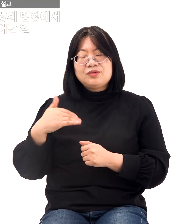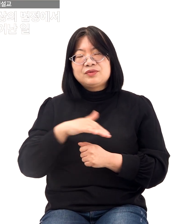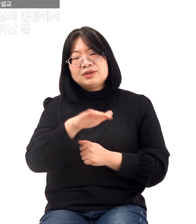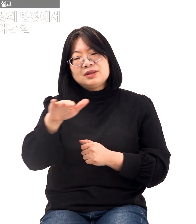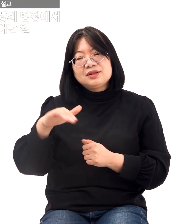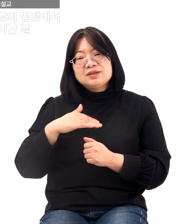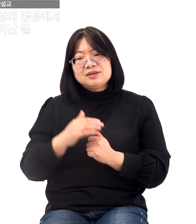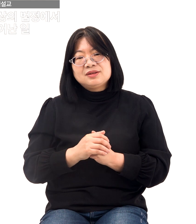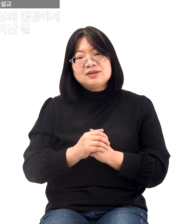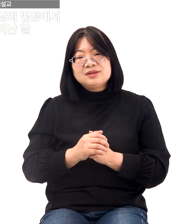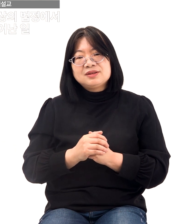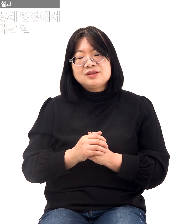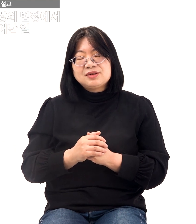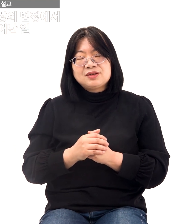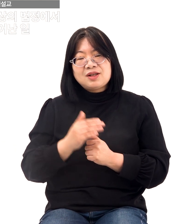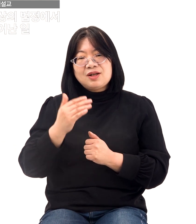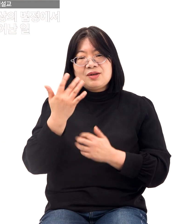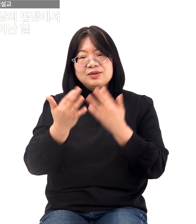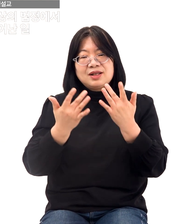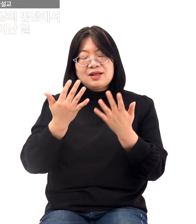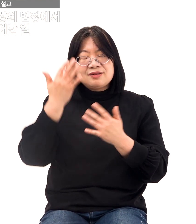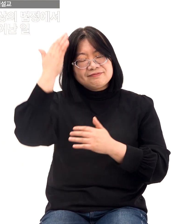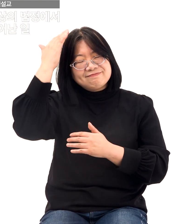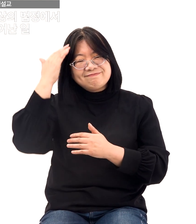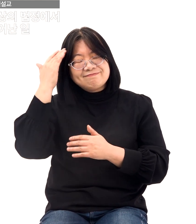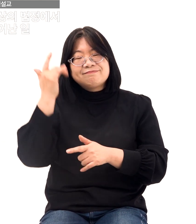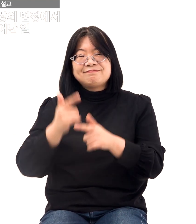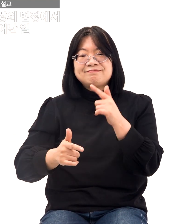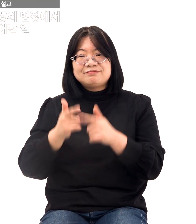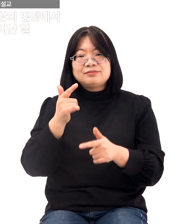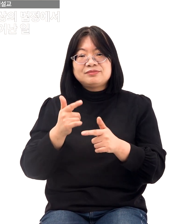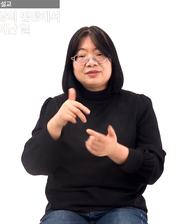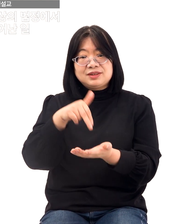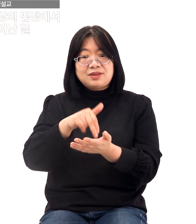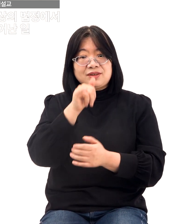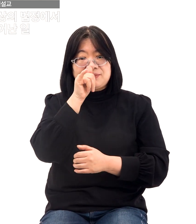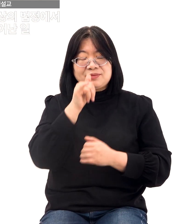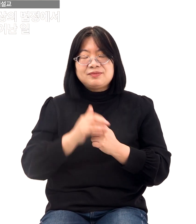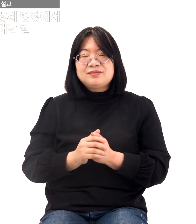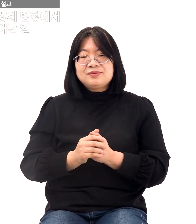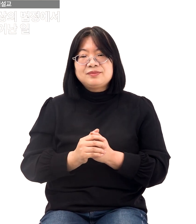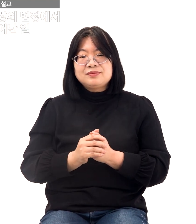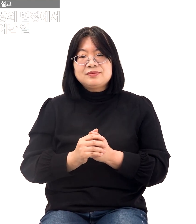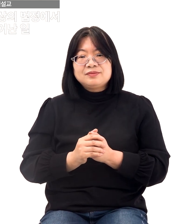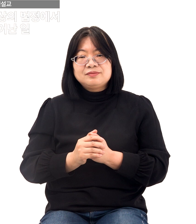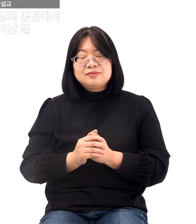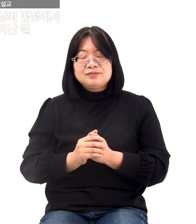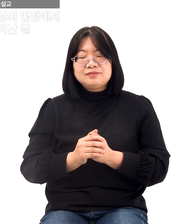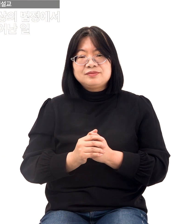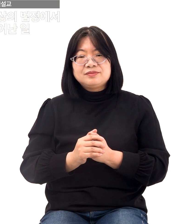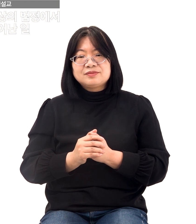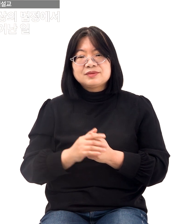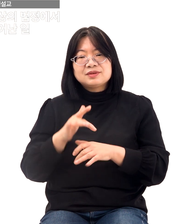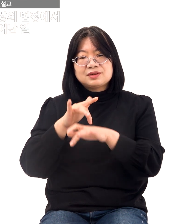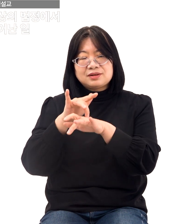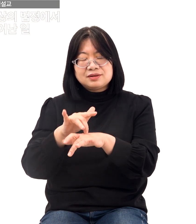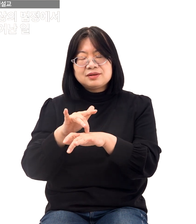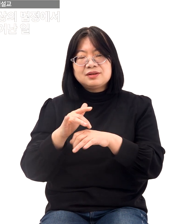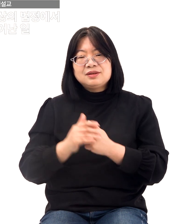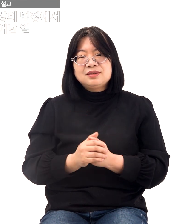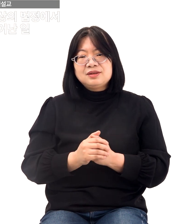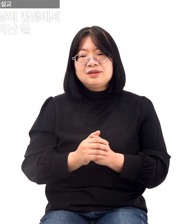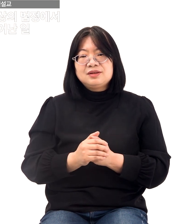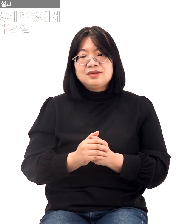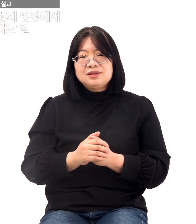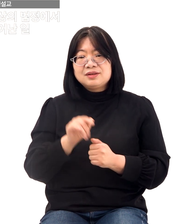우리는 불에 끄슬린 나무로 서 있었습니다. 그래서 사탄이